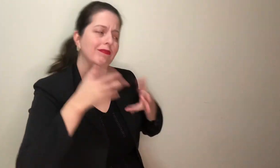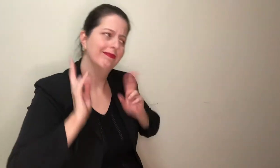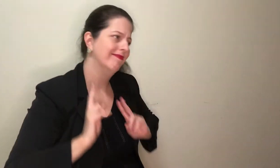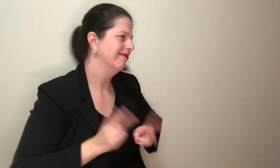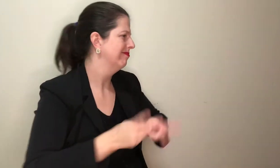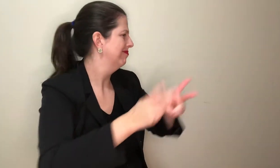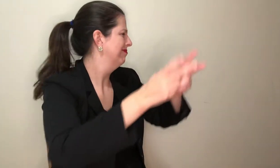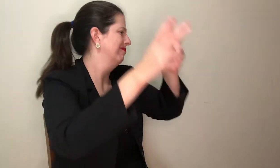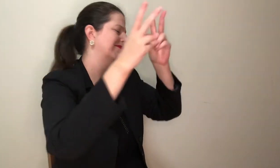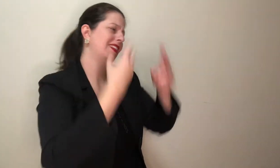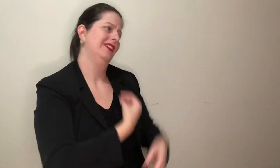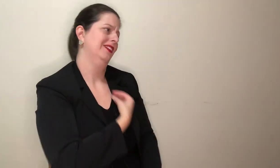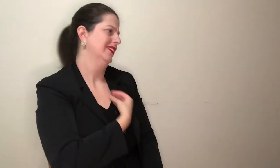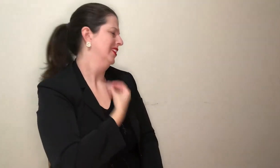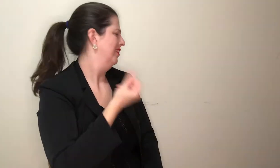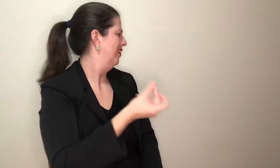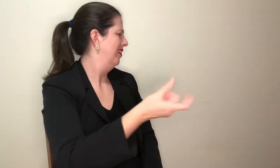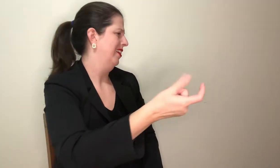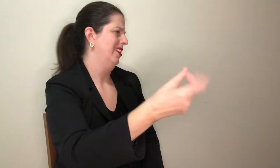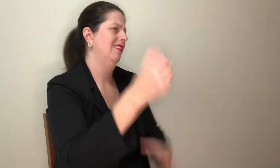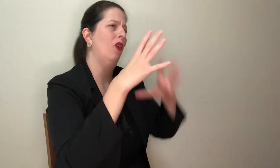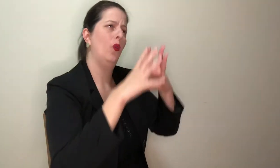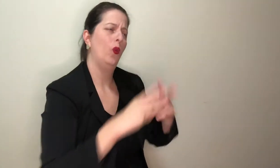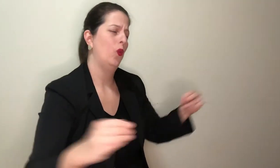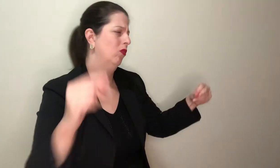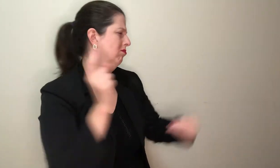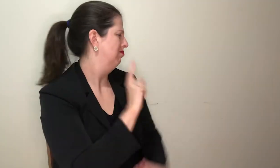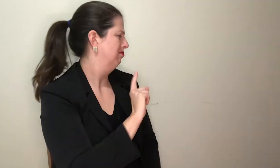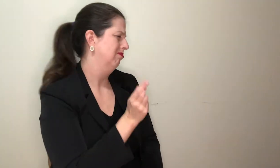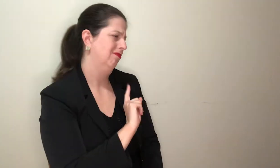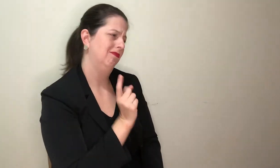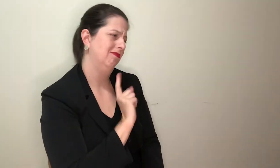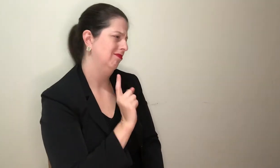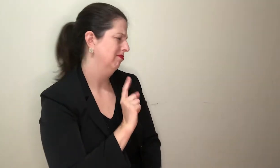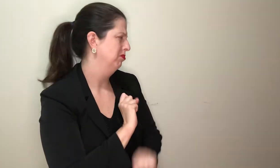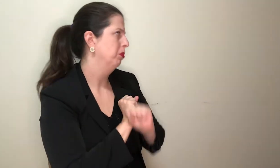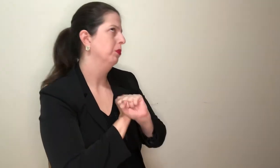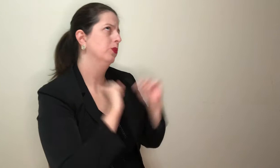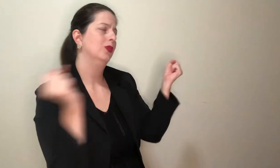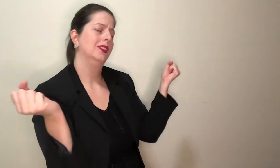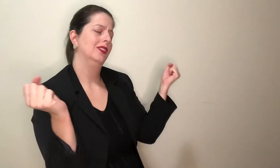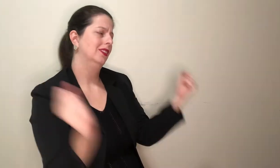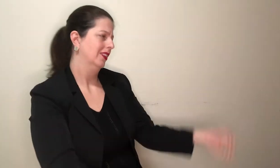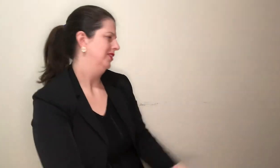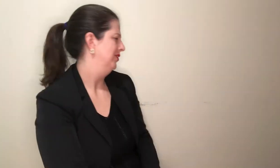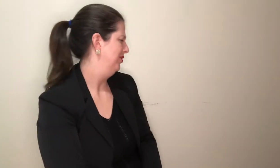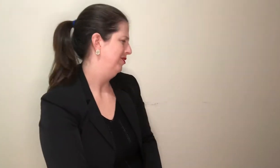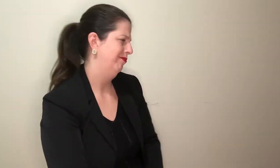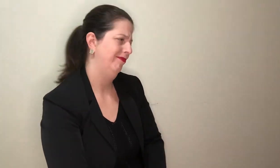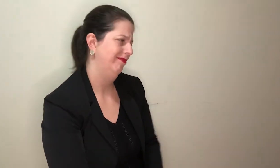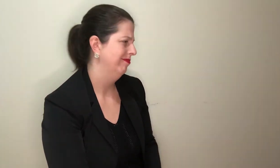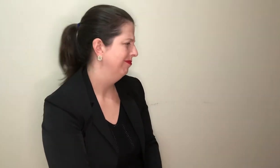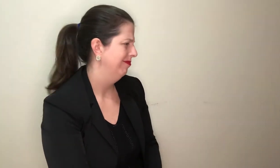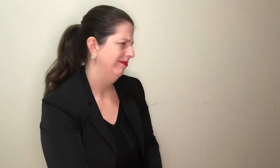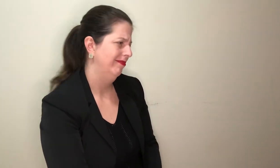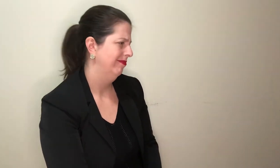Libras, sempre. Ela vai continuar existindo. Ela não vai sumir se o surdo aprender português. É impossível que isso